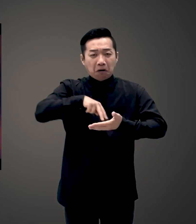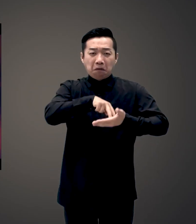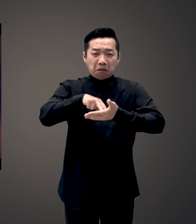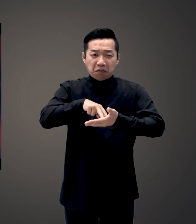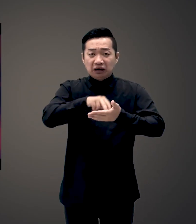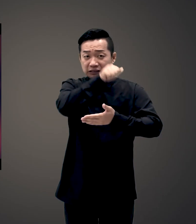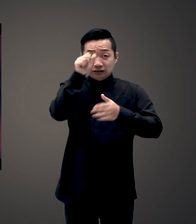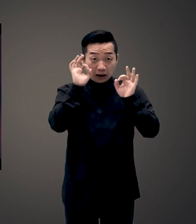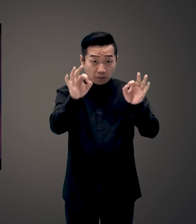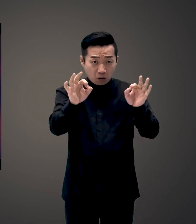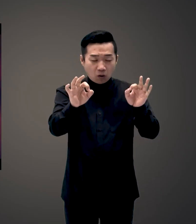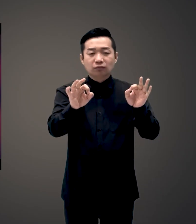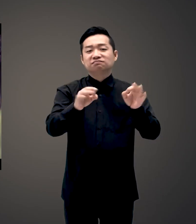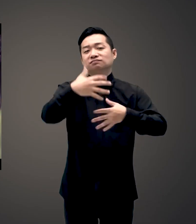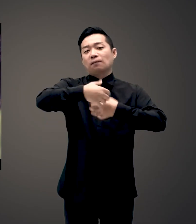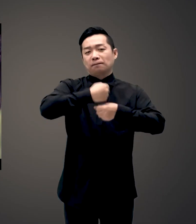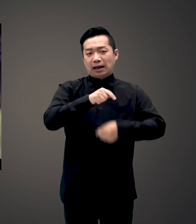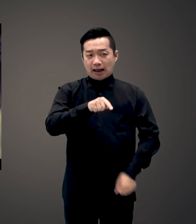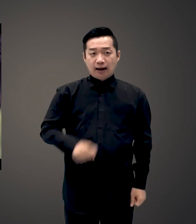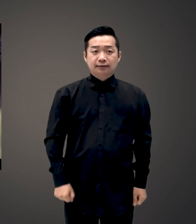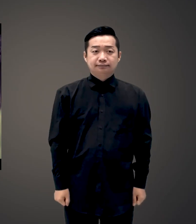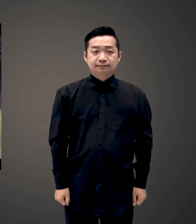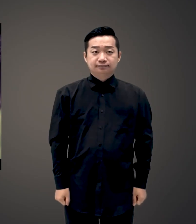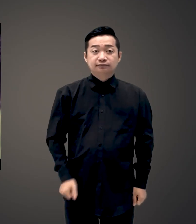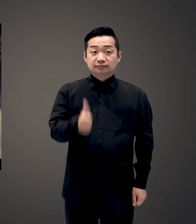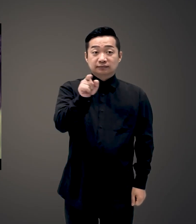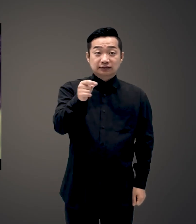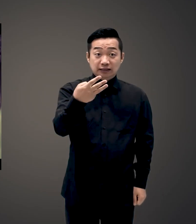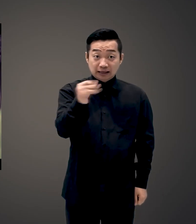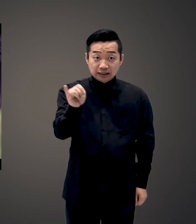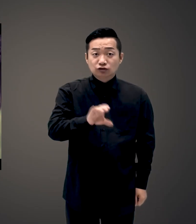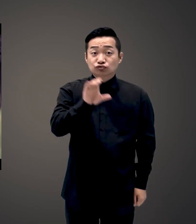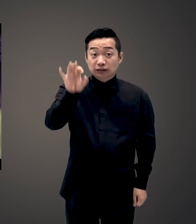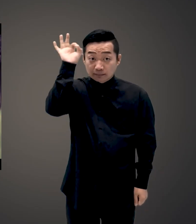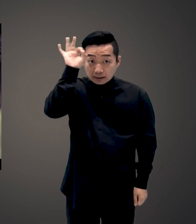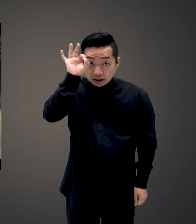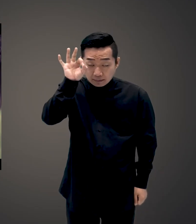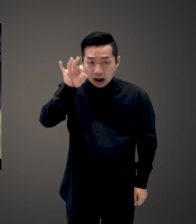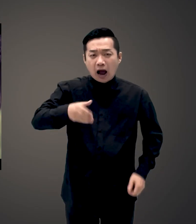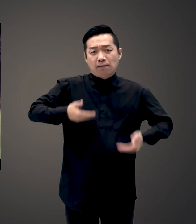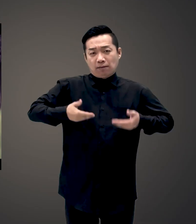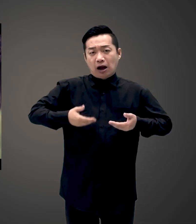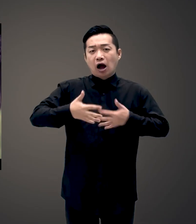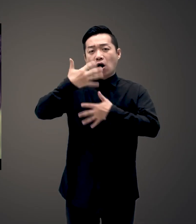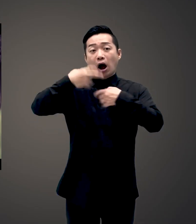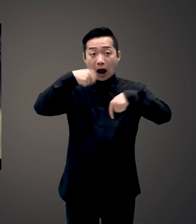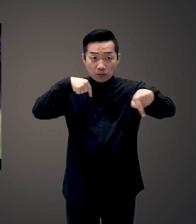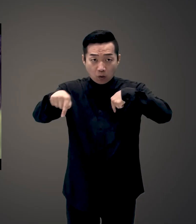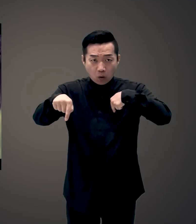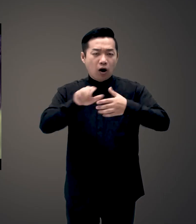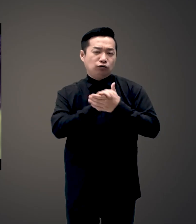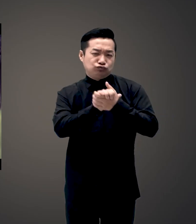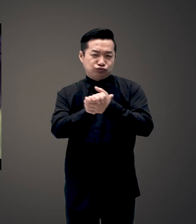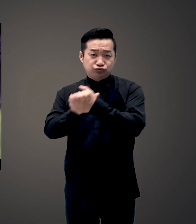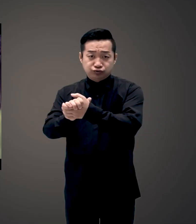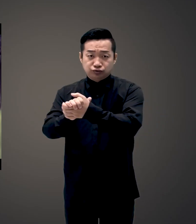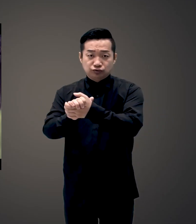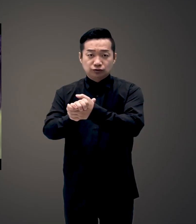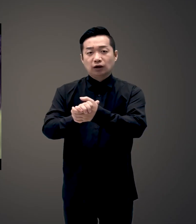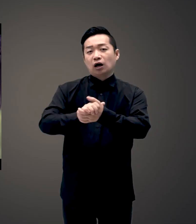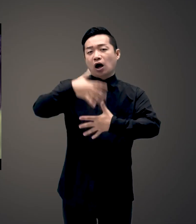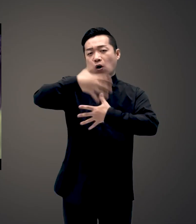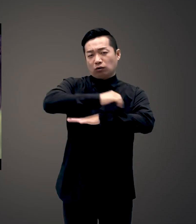습도, 흙, 그리고 영양제까지 참 다양하죠. 이런 다양한 요소들은 식물의 종류에 따라 각기